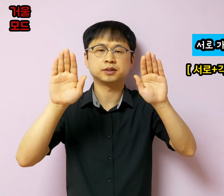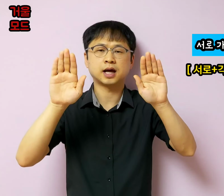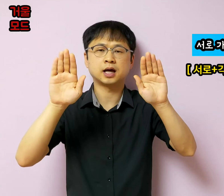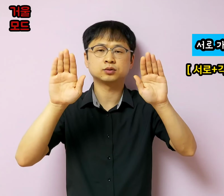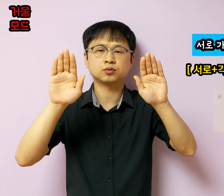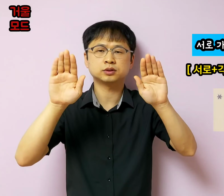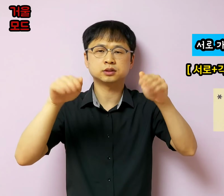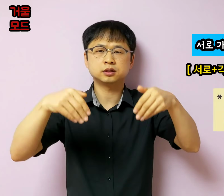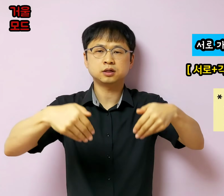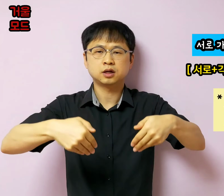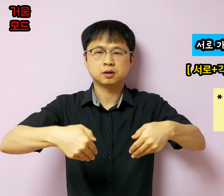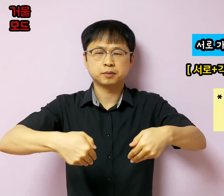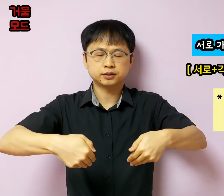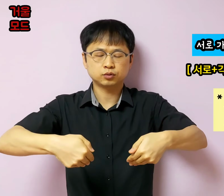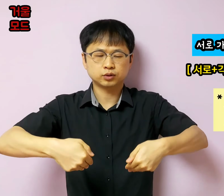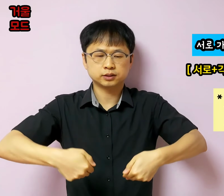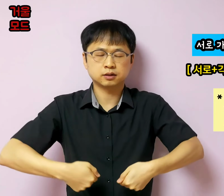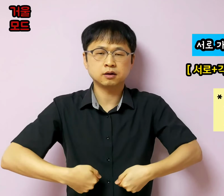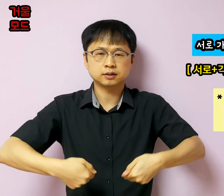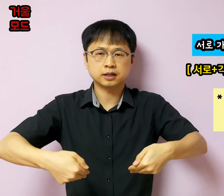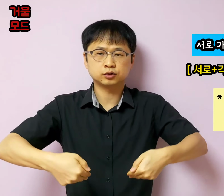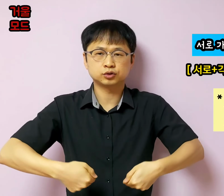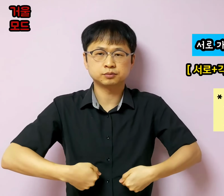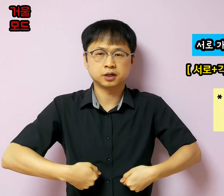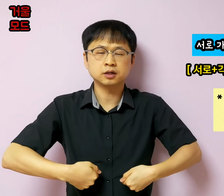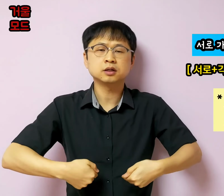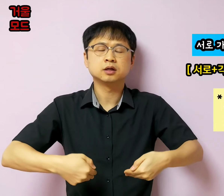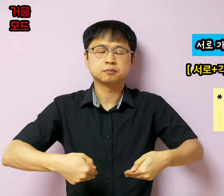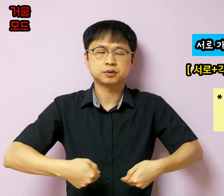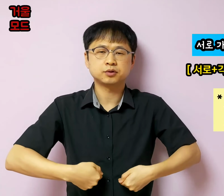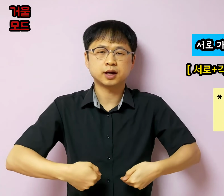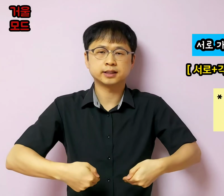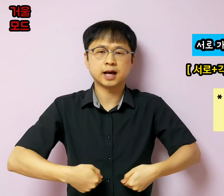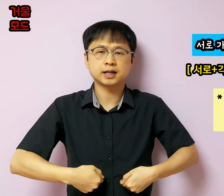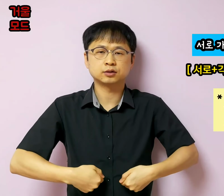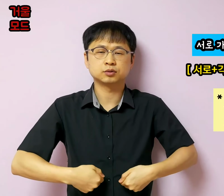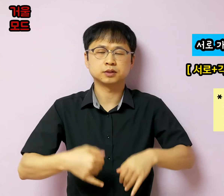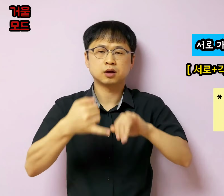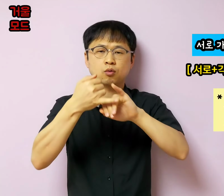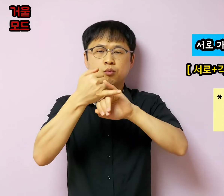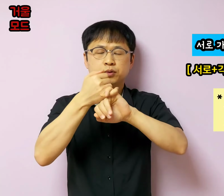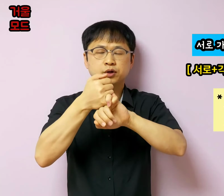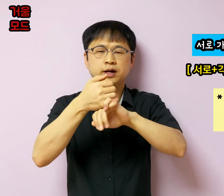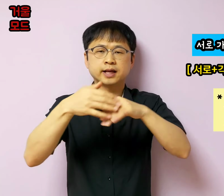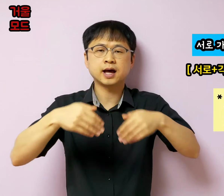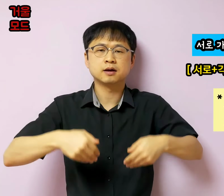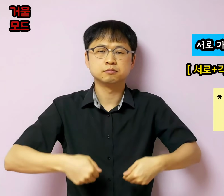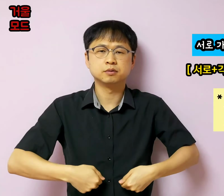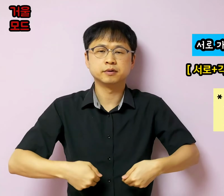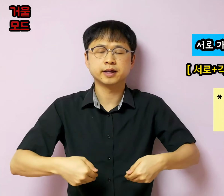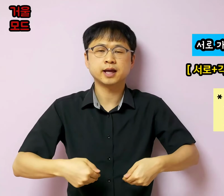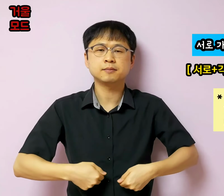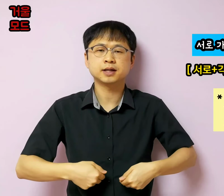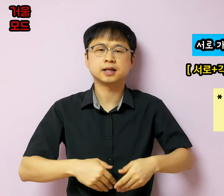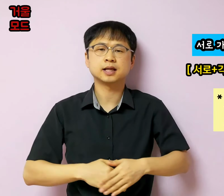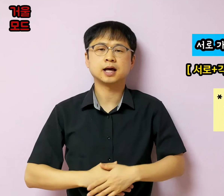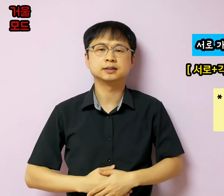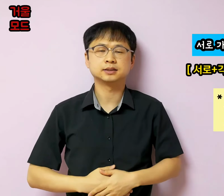됩니다. 손끝을 배 쪽으로 해서 당겨주시면 필요하다라는 수어입니다. 꼭 필요하다, 뭐 해야만 한다는